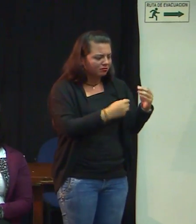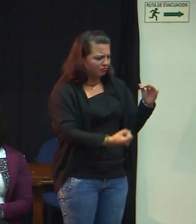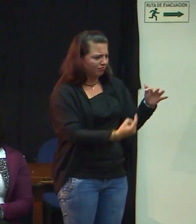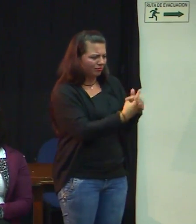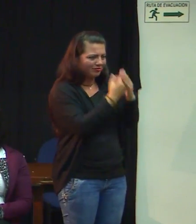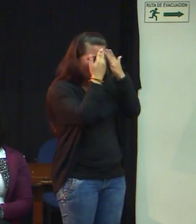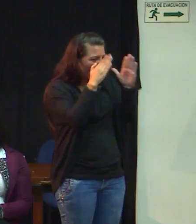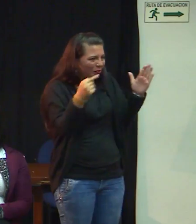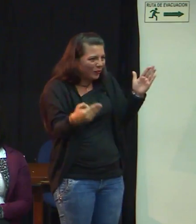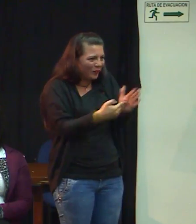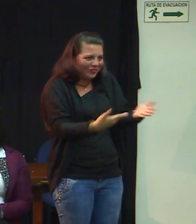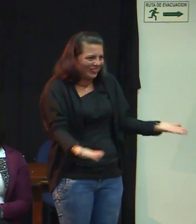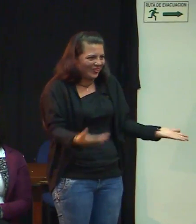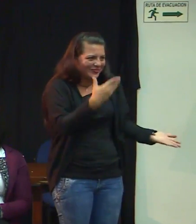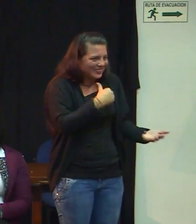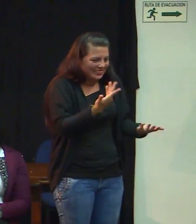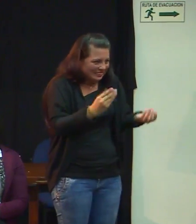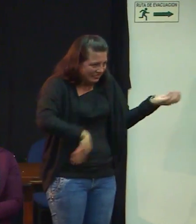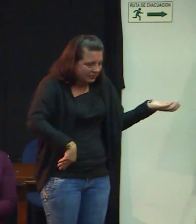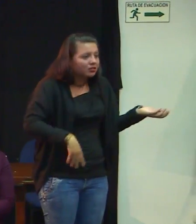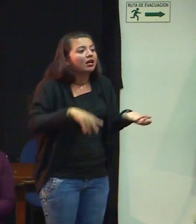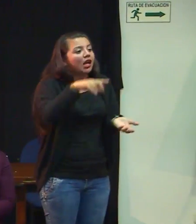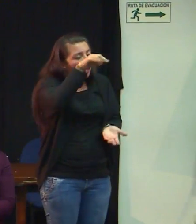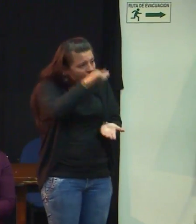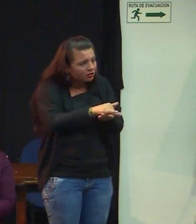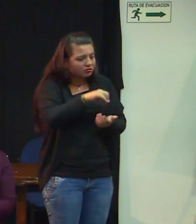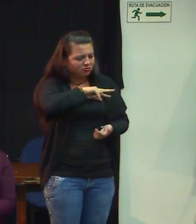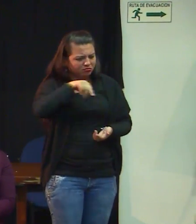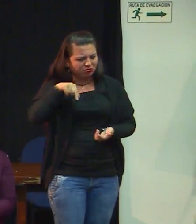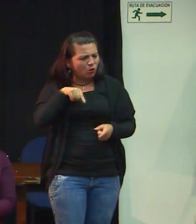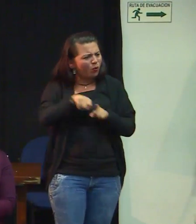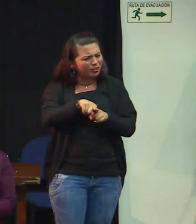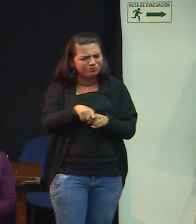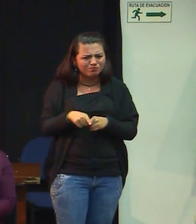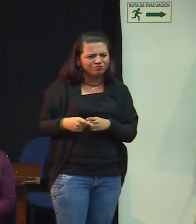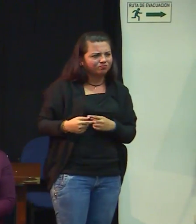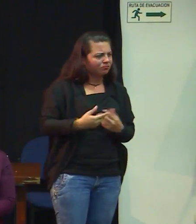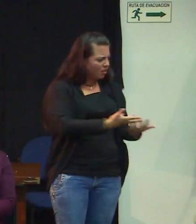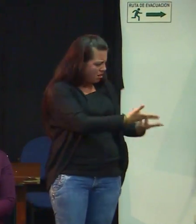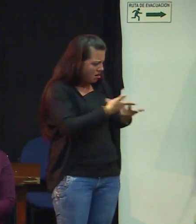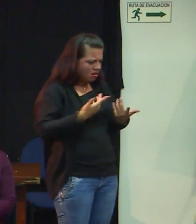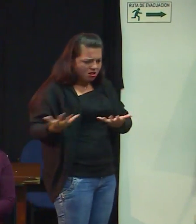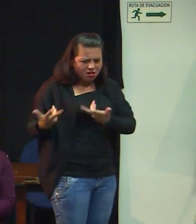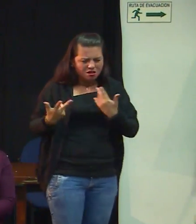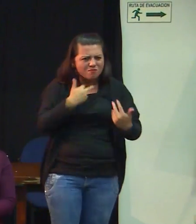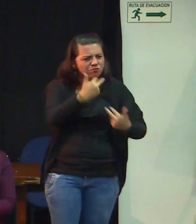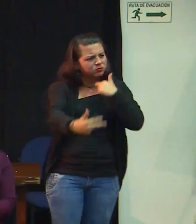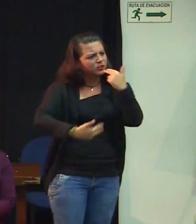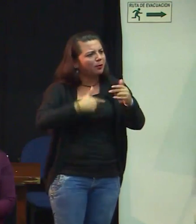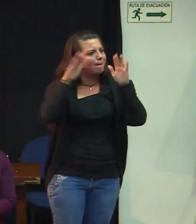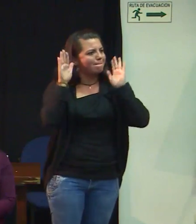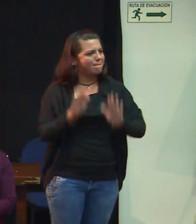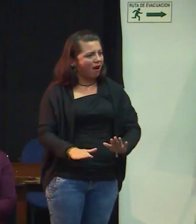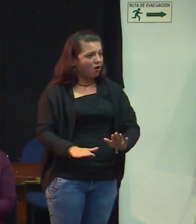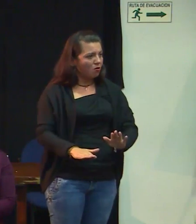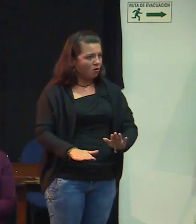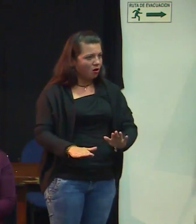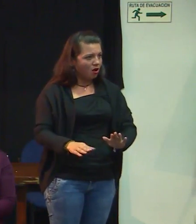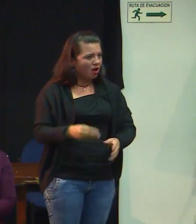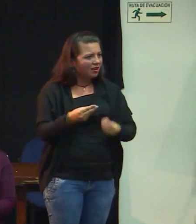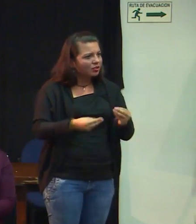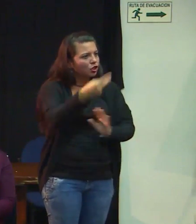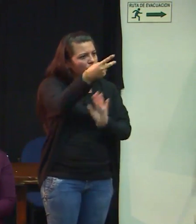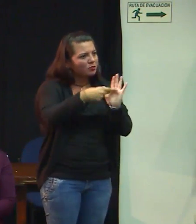procedencia. Y es desde ahí que nosotros, en un espacio de vocería con diferentes compañeros, en un paro que se hizo aquí en